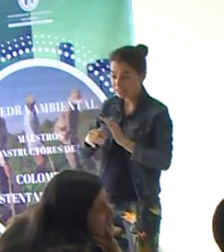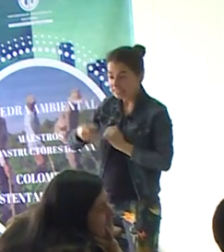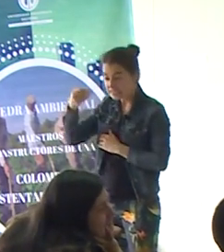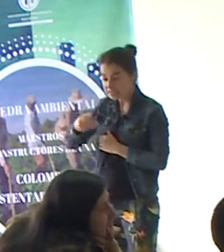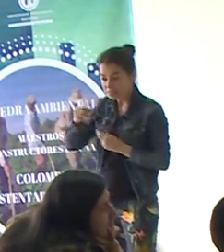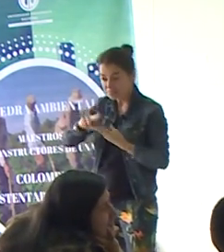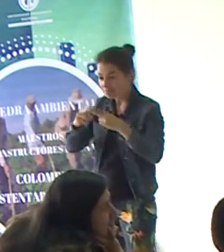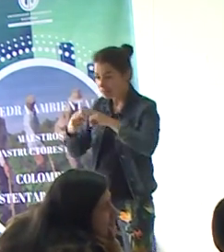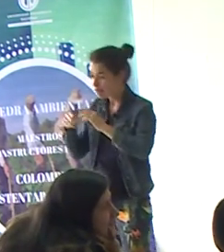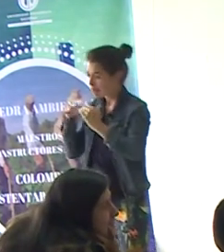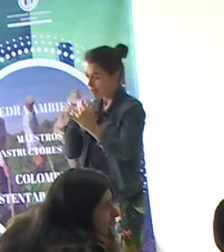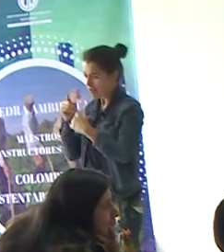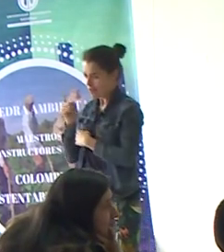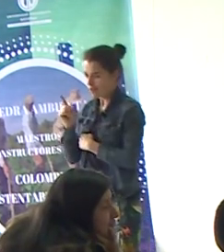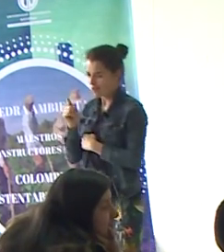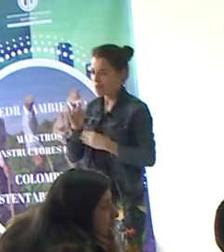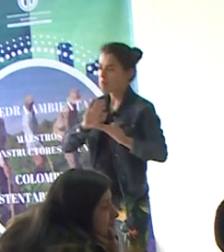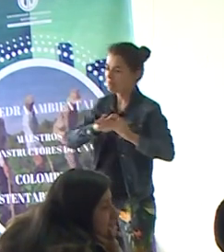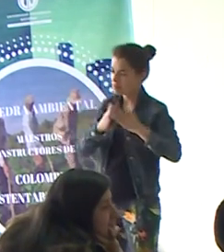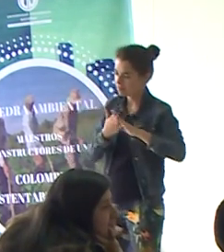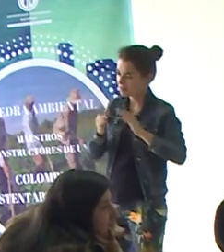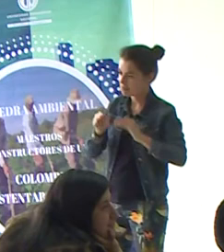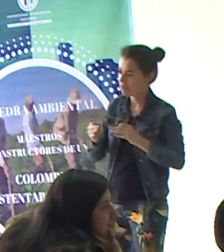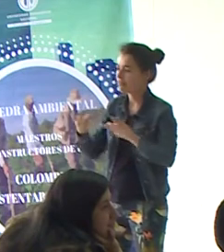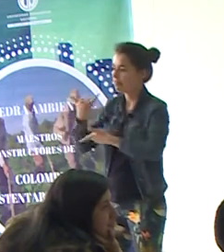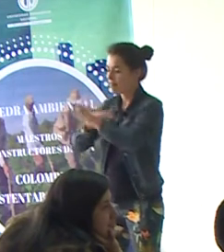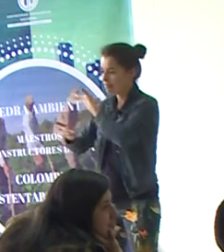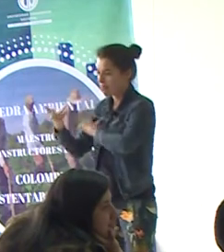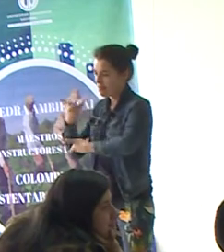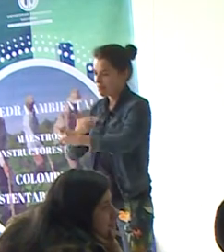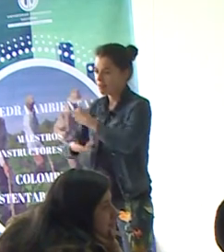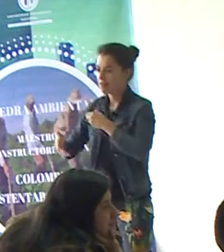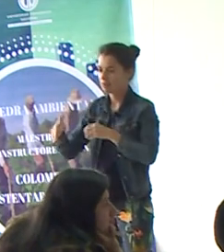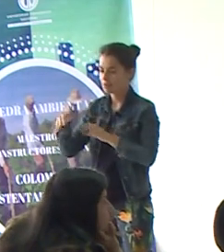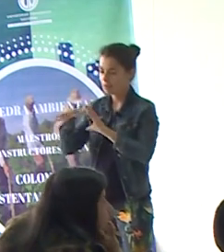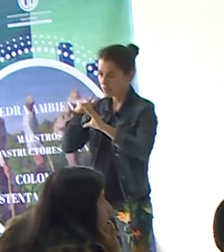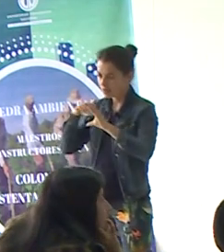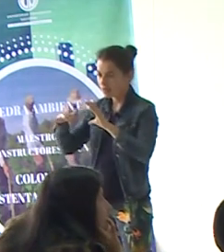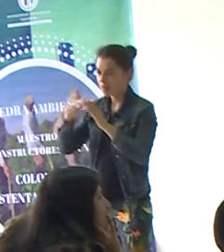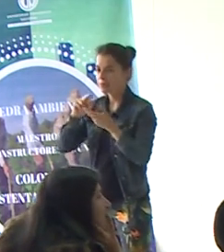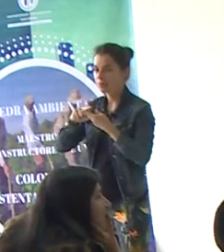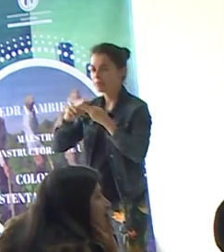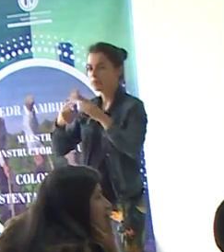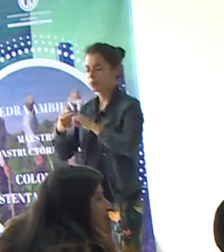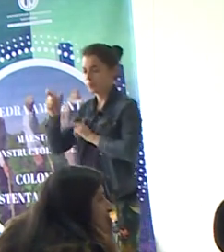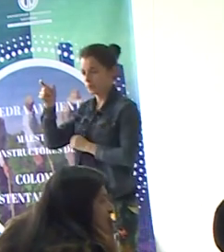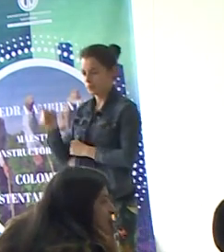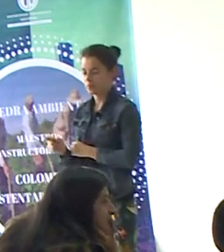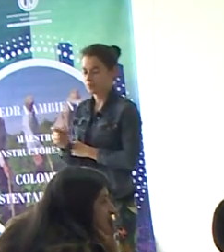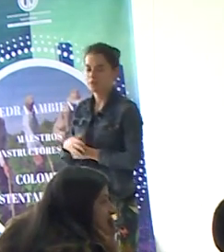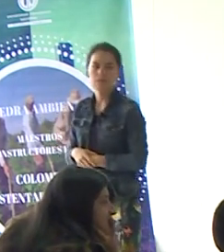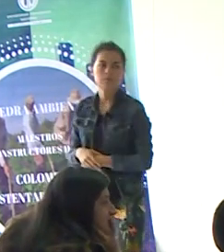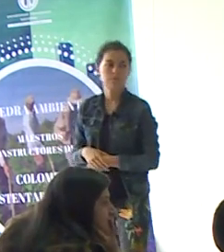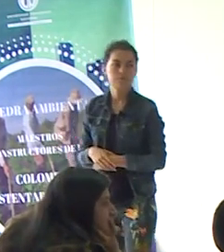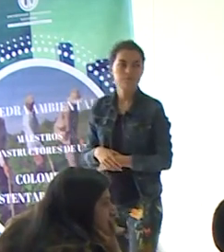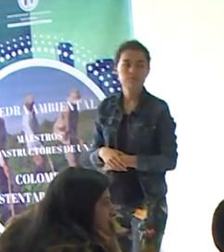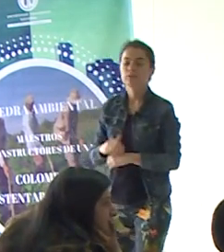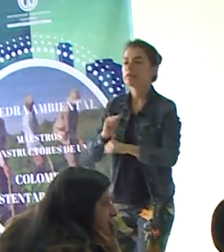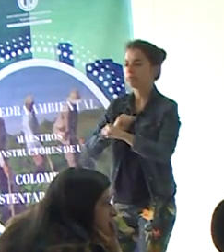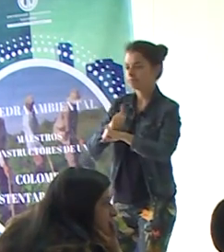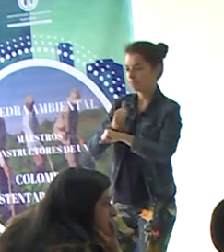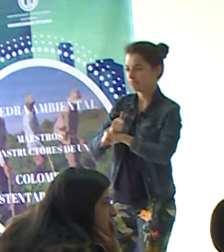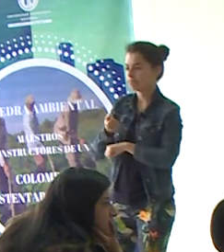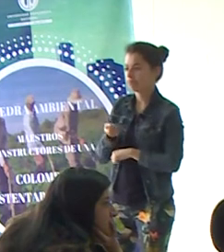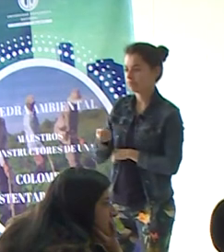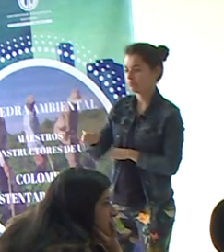tramas que en el fondo para resolverlas termina siendo dificultoso entonces de esto se trata la tarea que